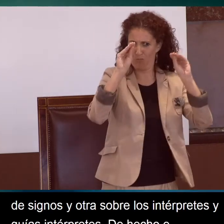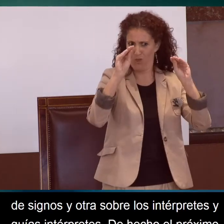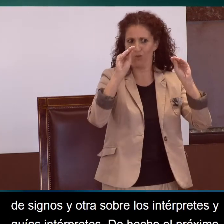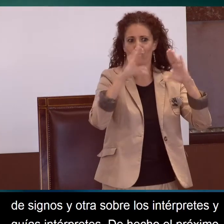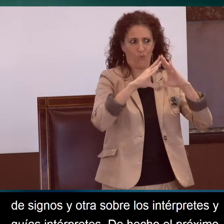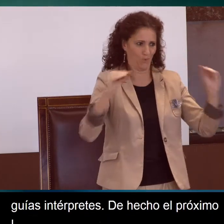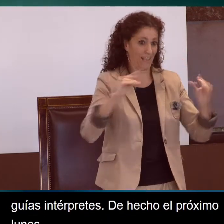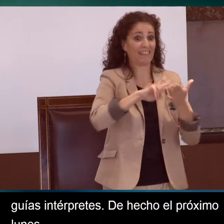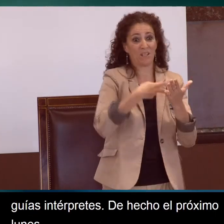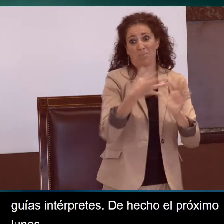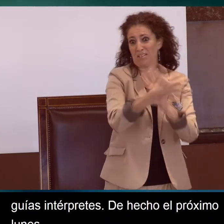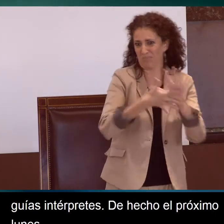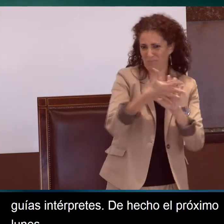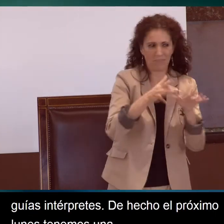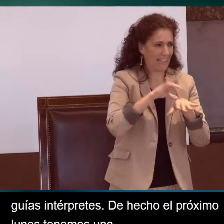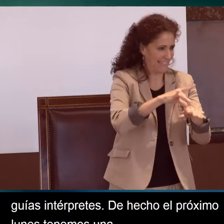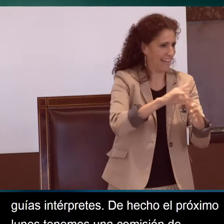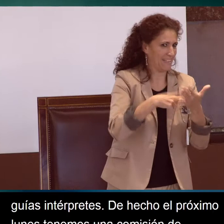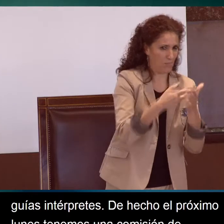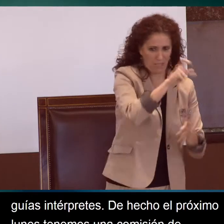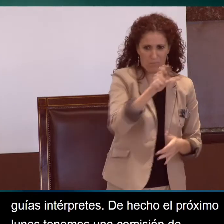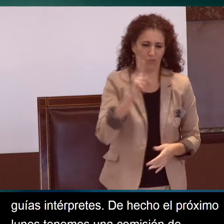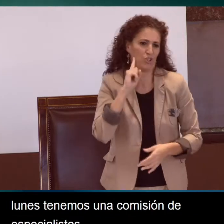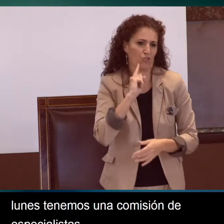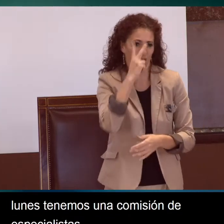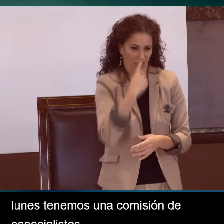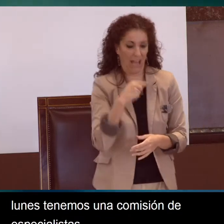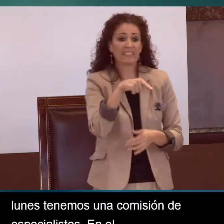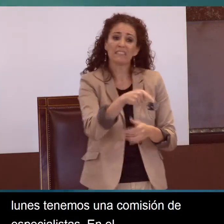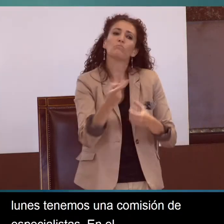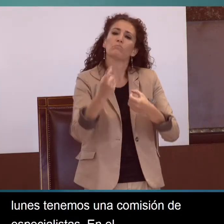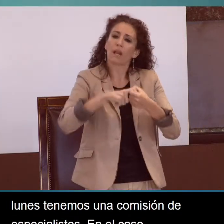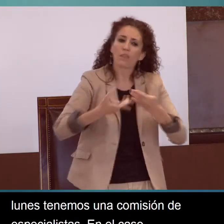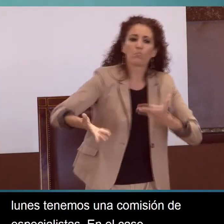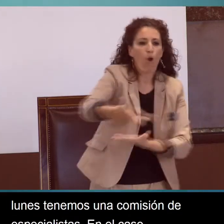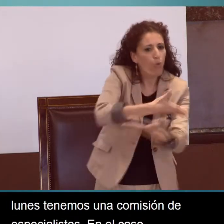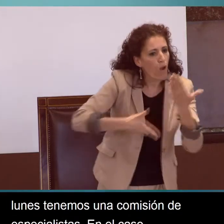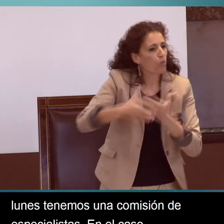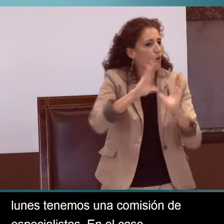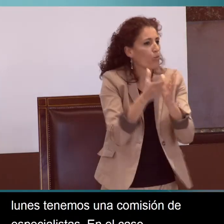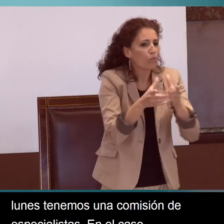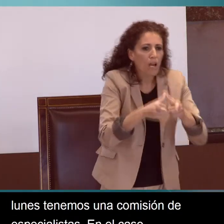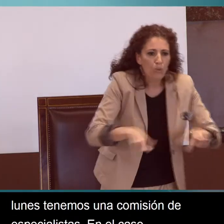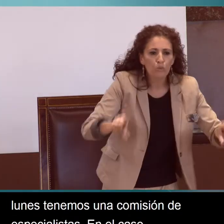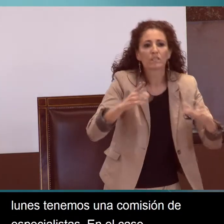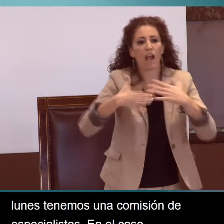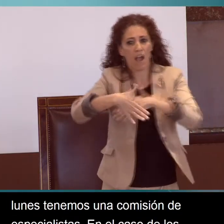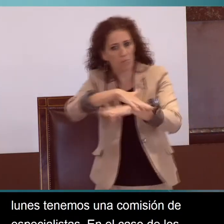la propuesta de formación universitaria de guías de intérpretes y guías intérpretes para personas sordociegas. Con la